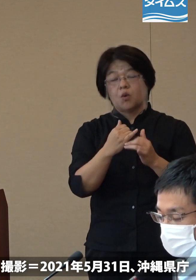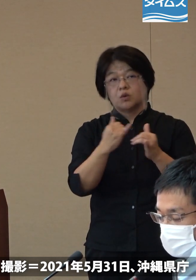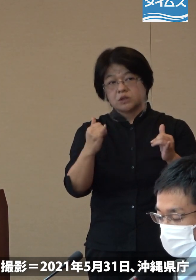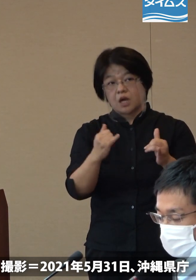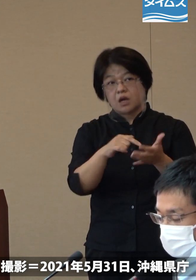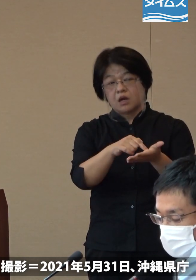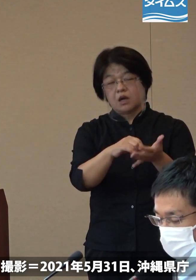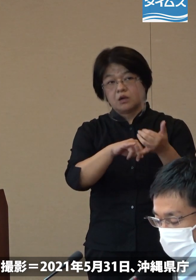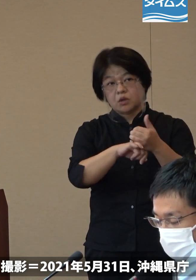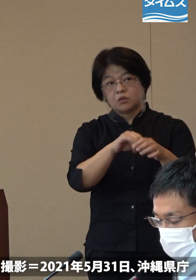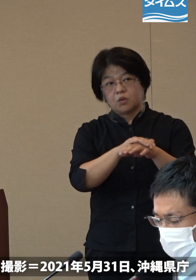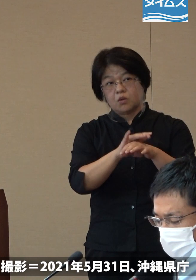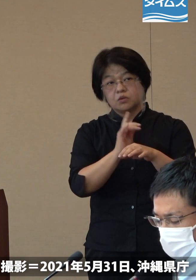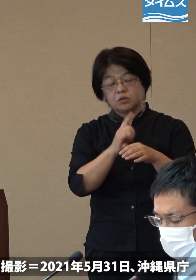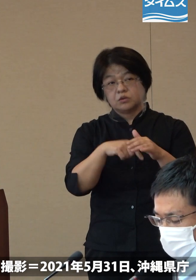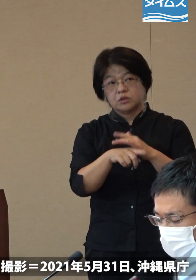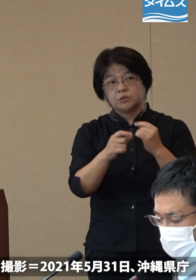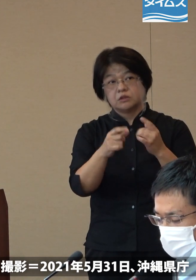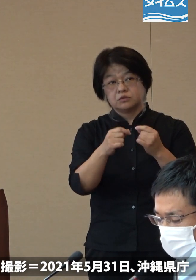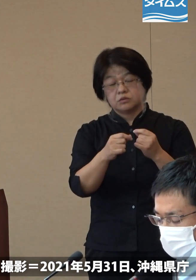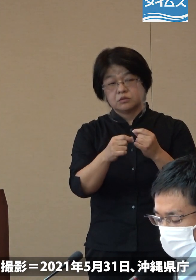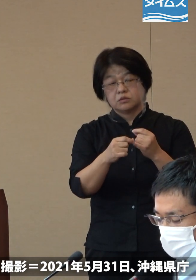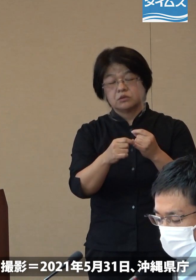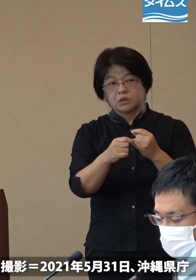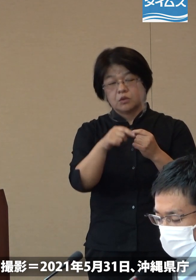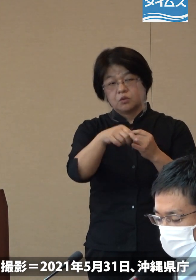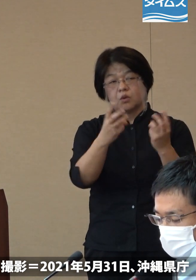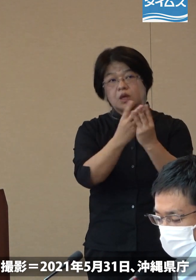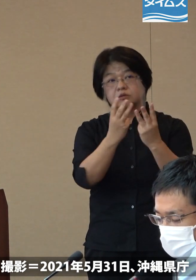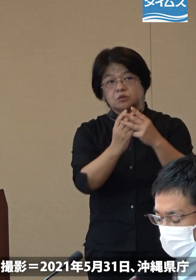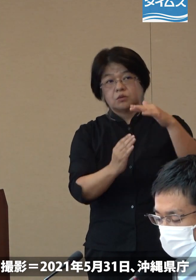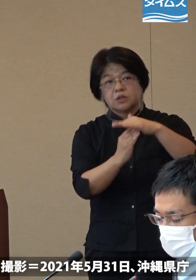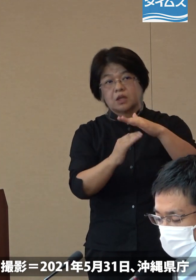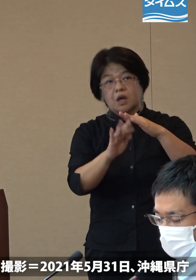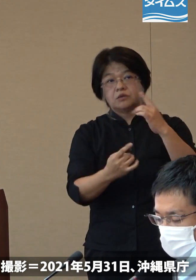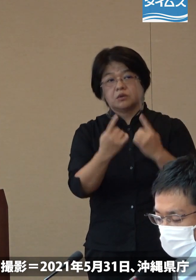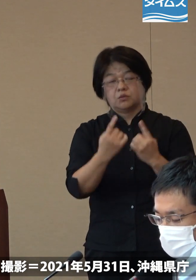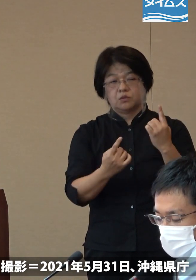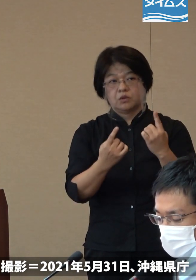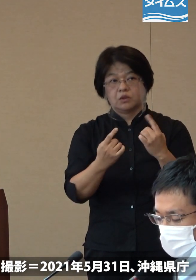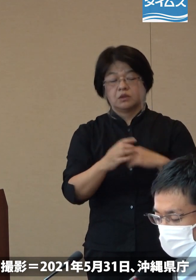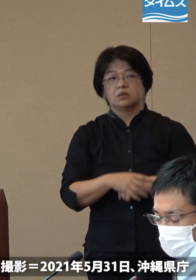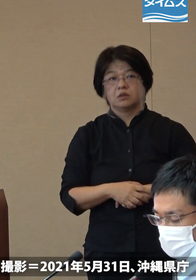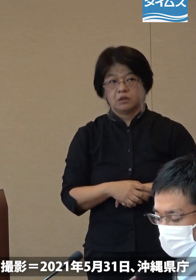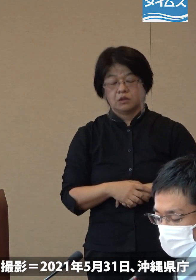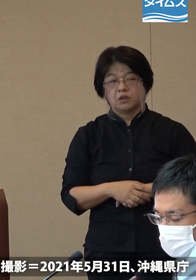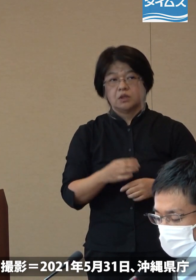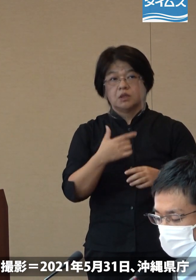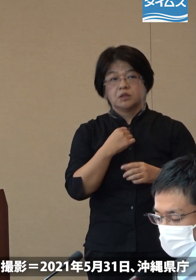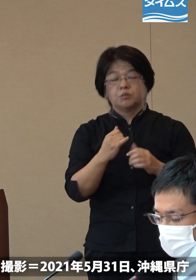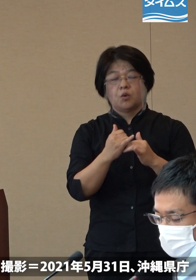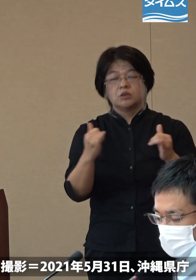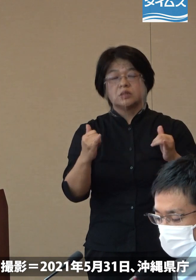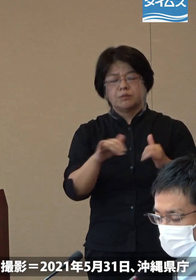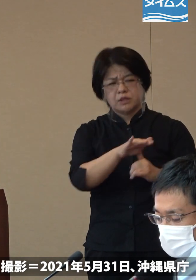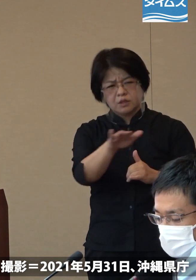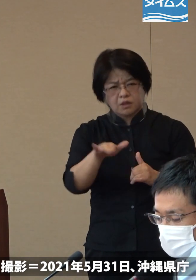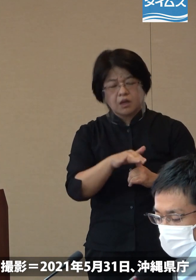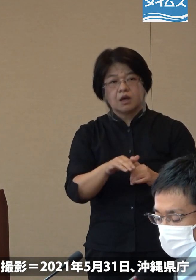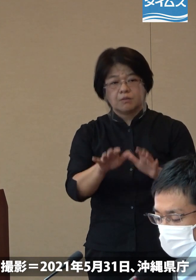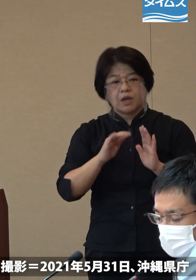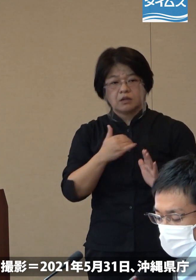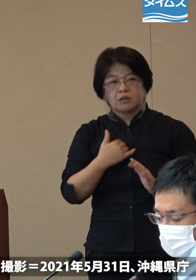者ということでしたけれども、特にそこは数に制限なく、希望者全員が受けれるという